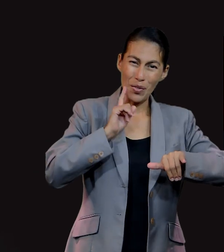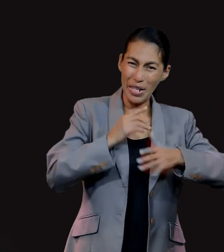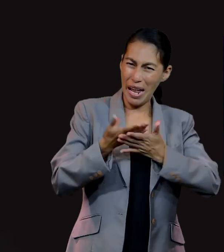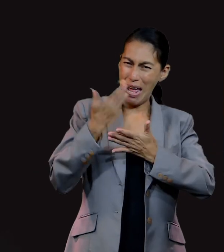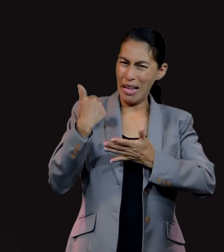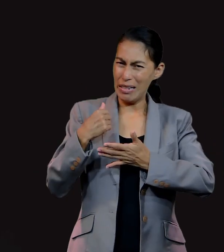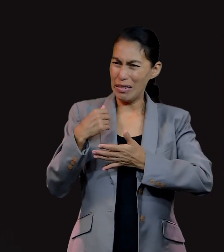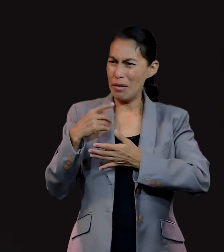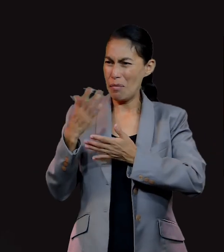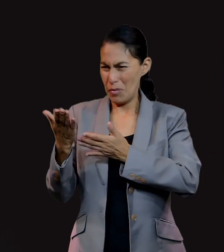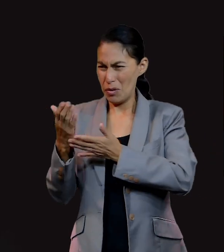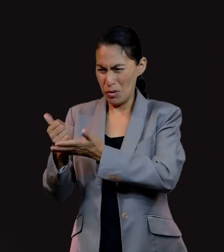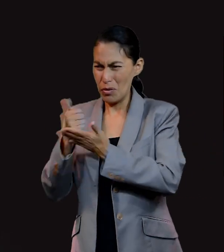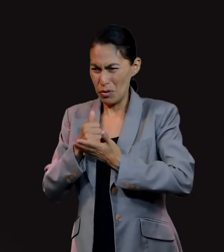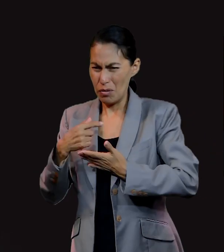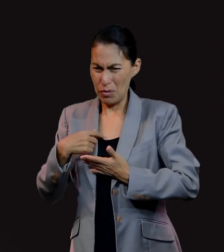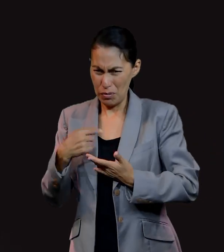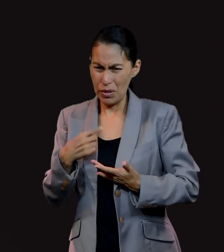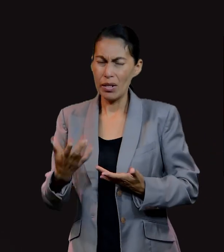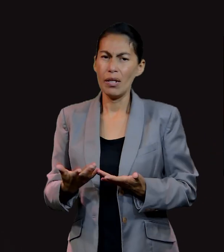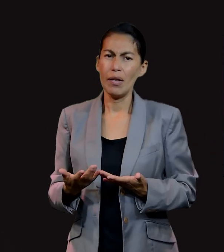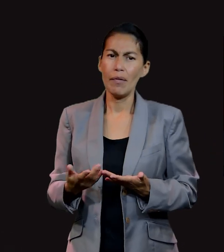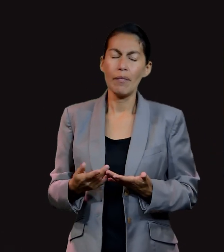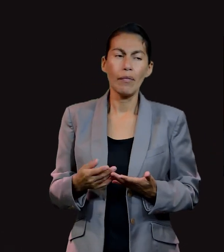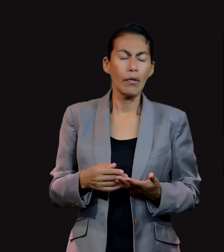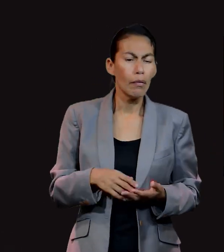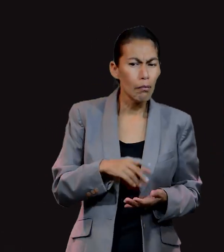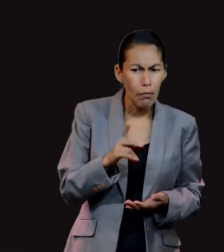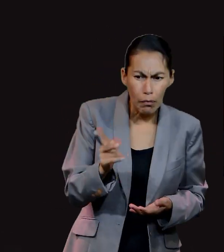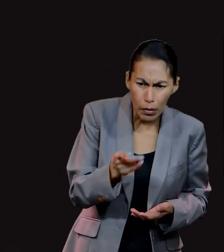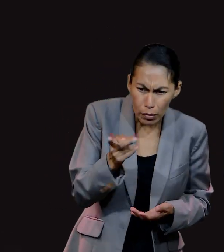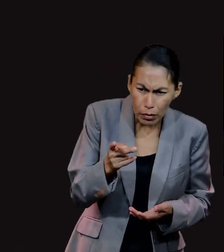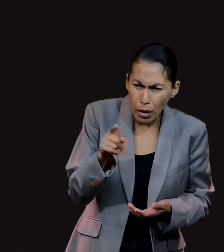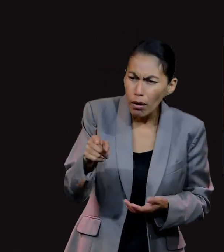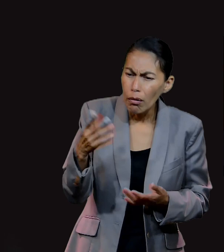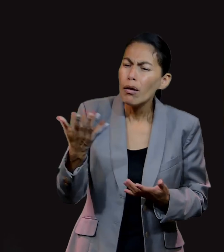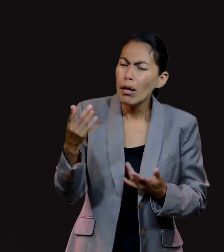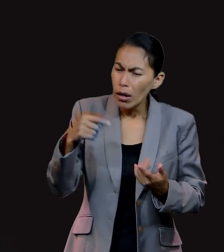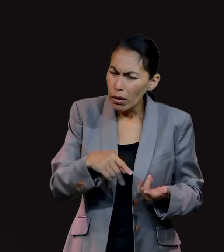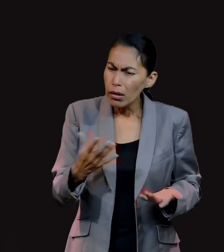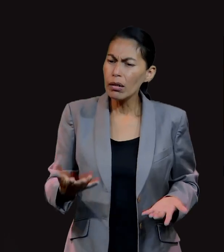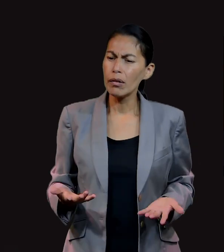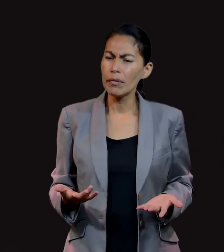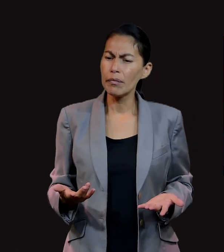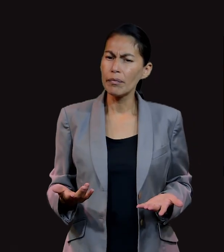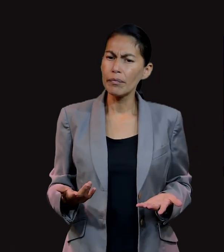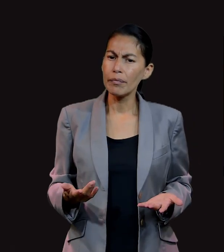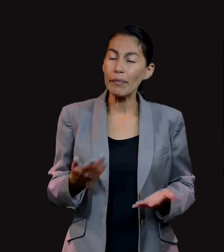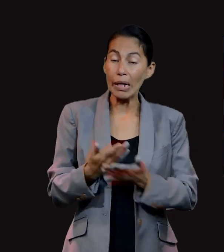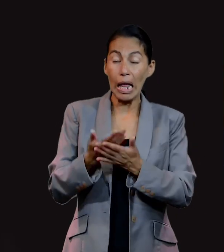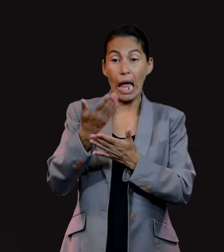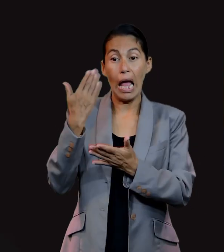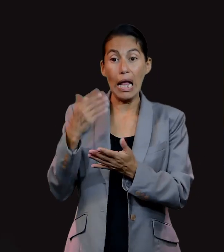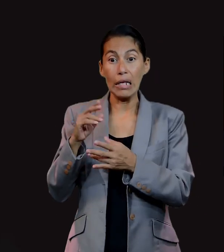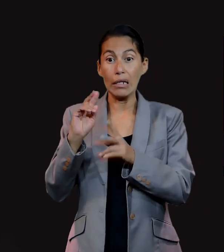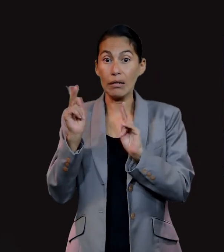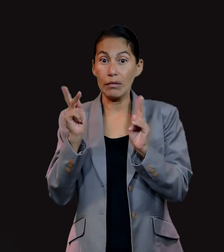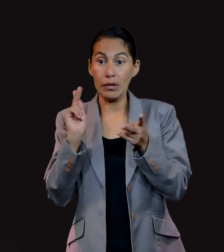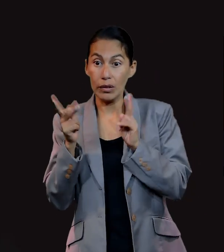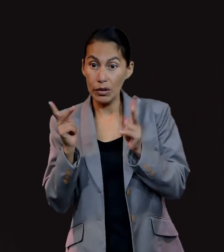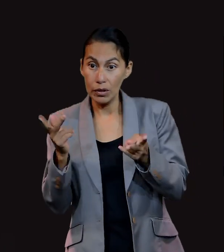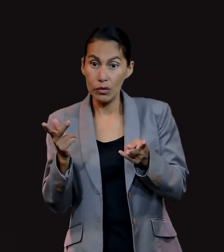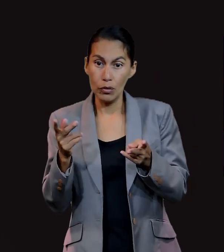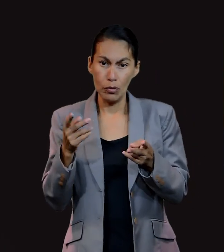del laboratorio la muchacha que me había ayudado dice ¿y qué venís a hacer aquí? resultó que ella había